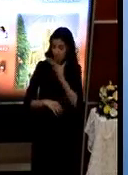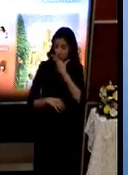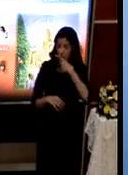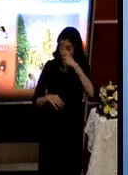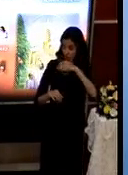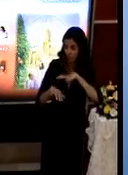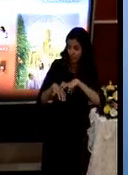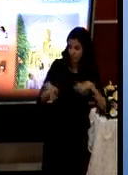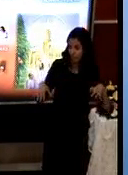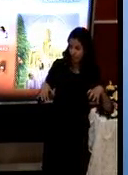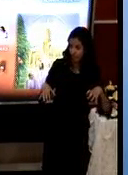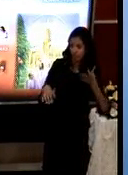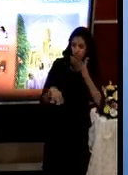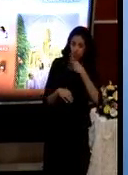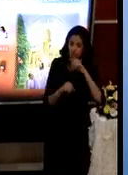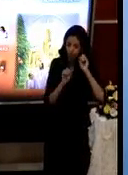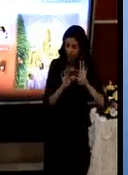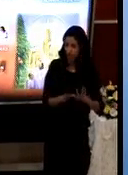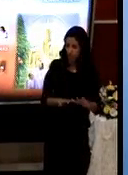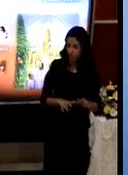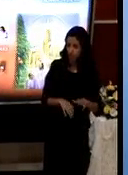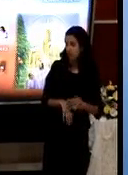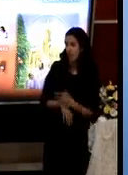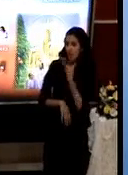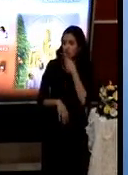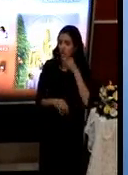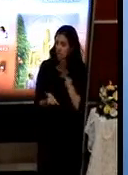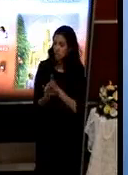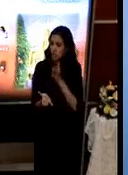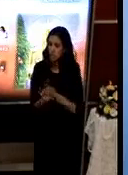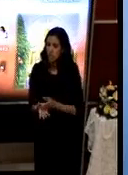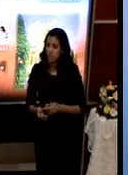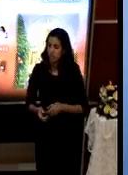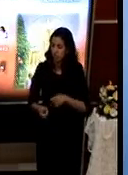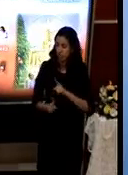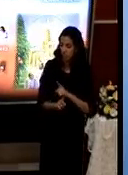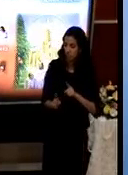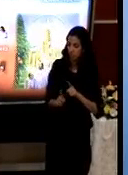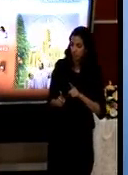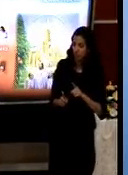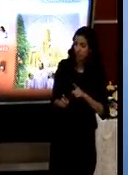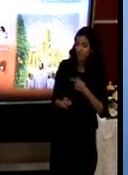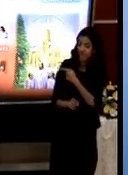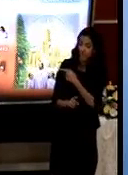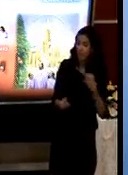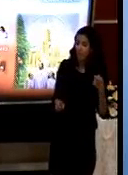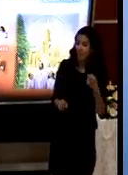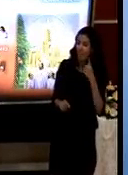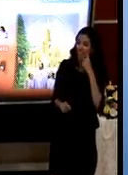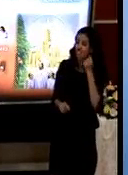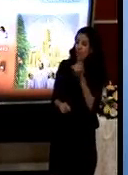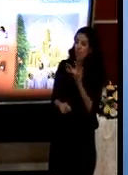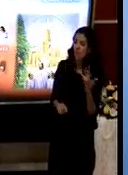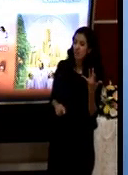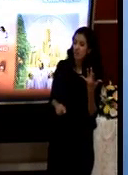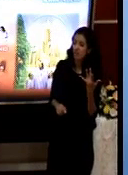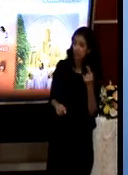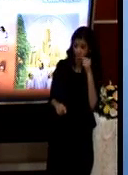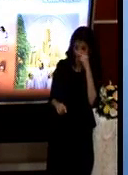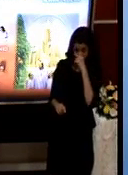Y fíjense que Dios no es un Dios exigente. ¿Cuántos días tiene la semana?